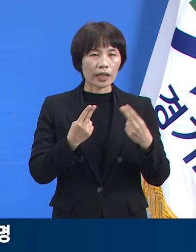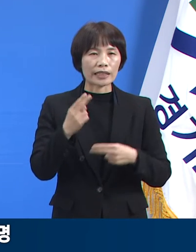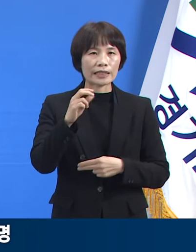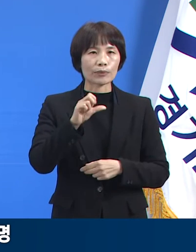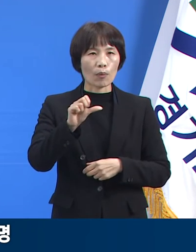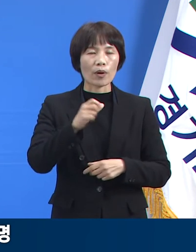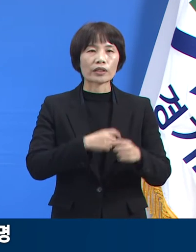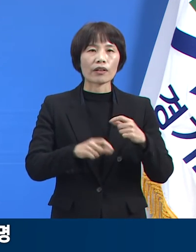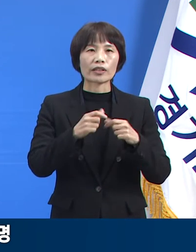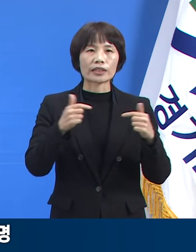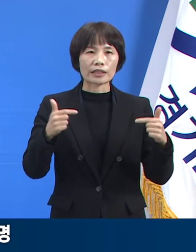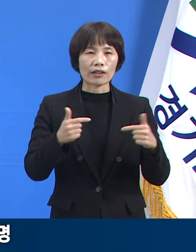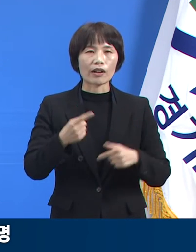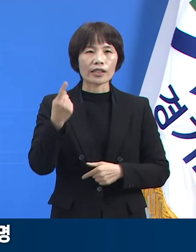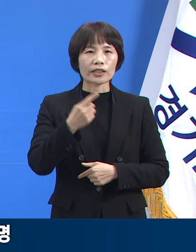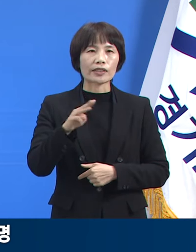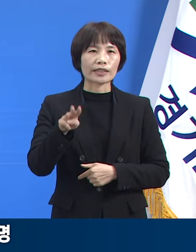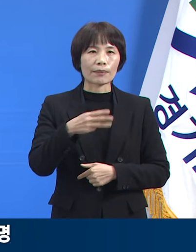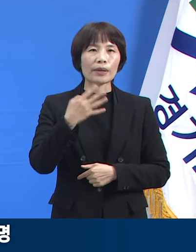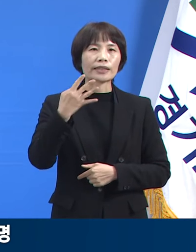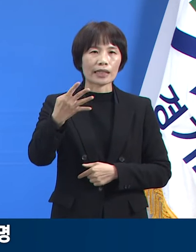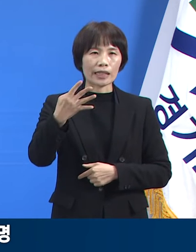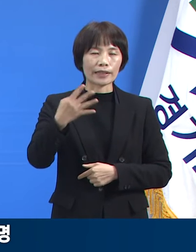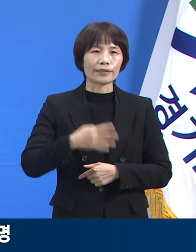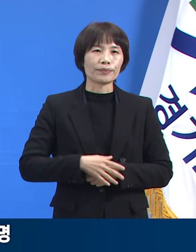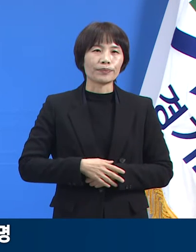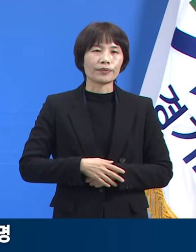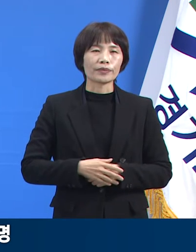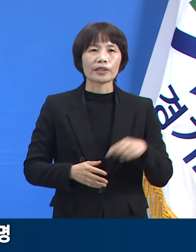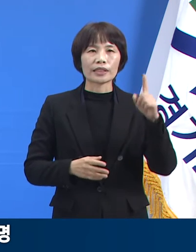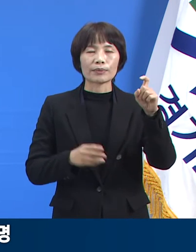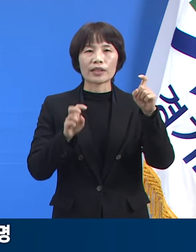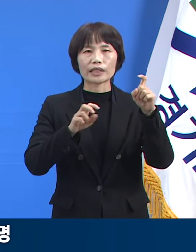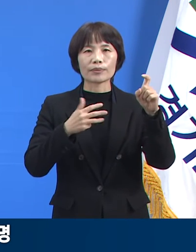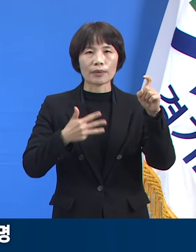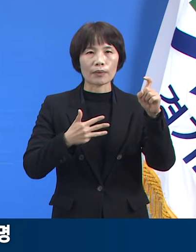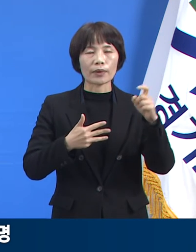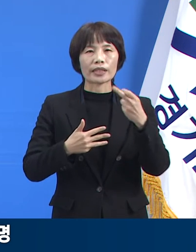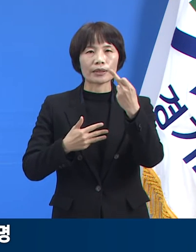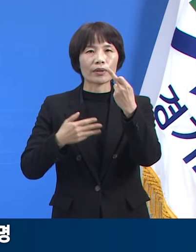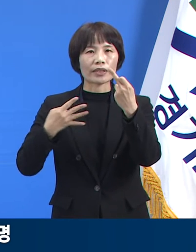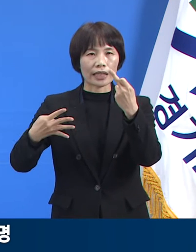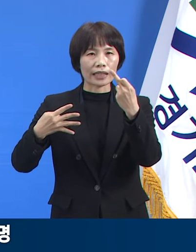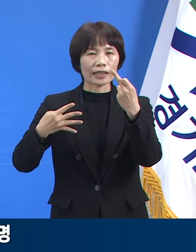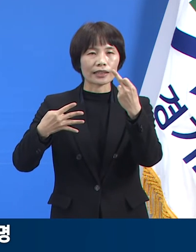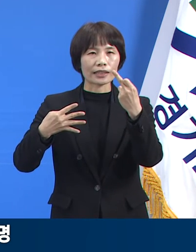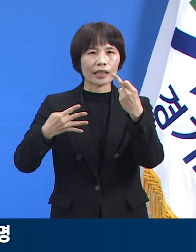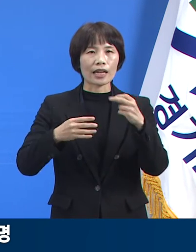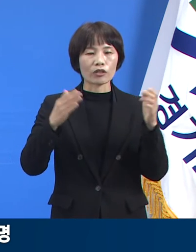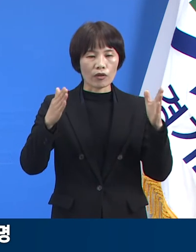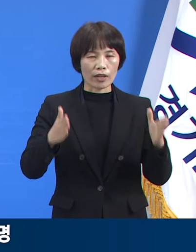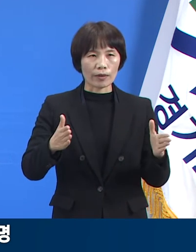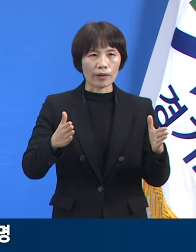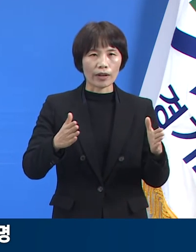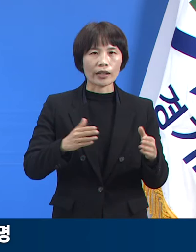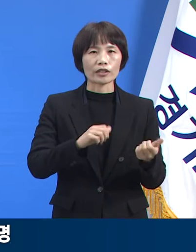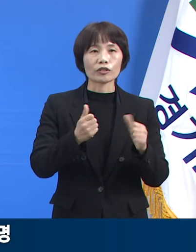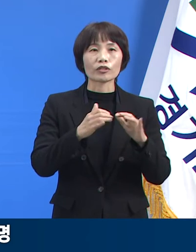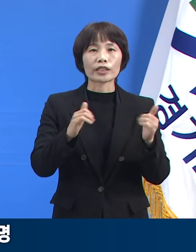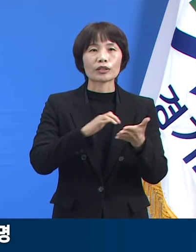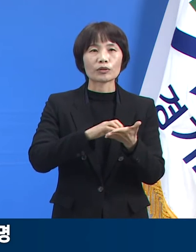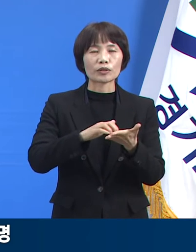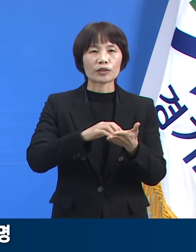25명 증가한 1,303명입니다. 11월 28일부터 12월 4일까지 한 주간 발생한 도내